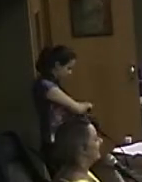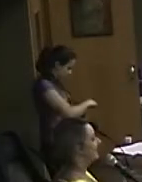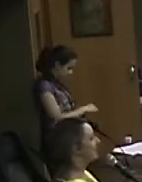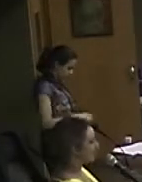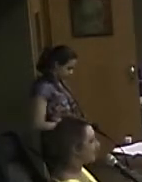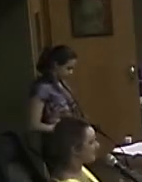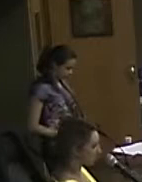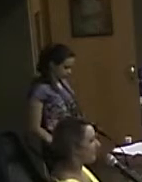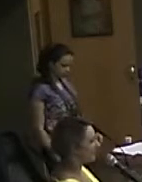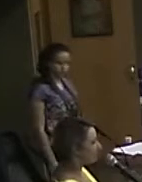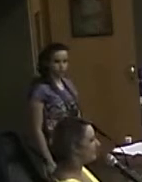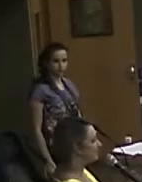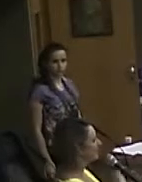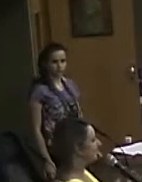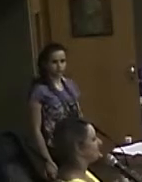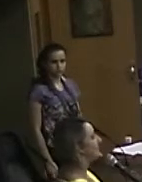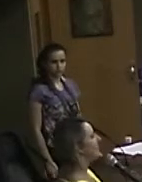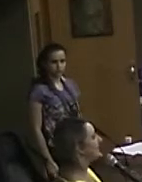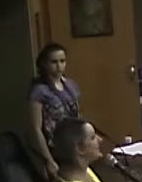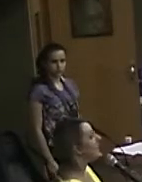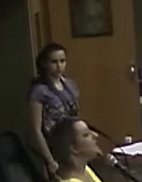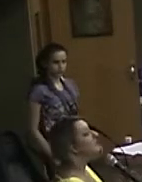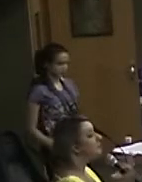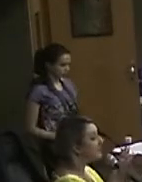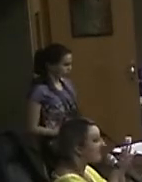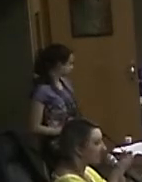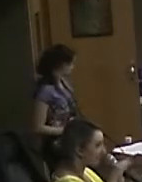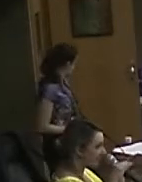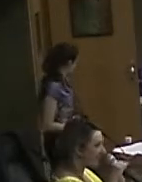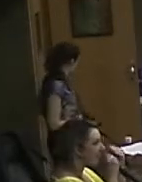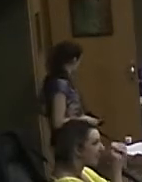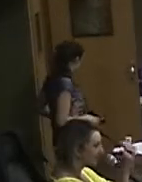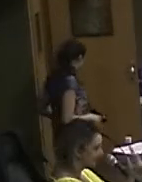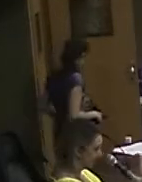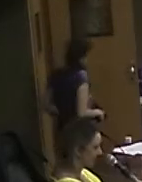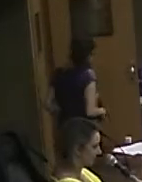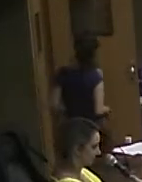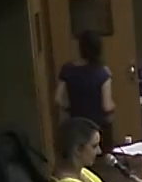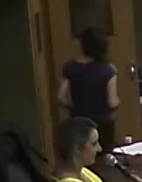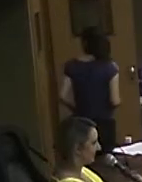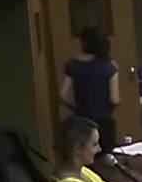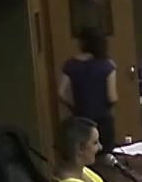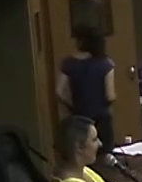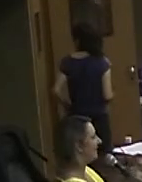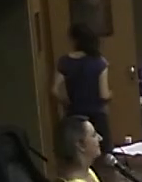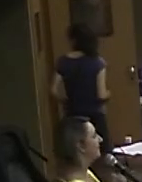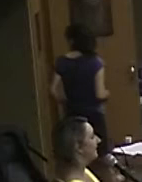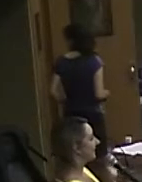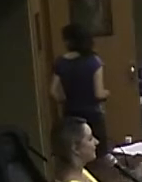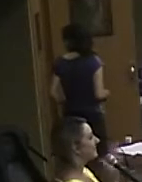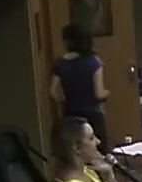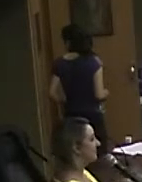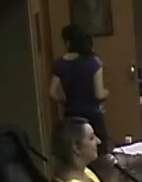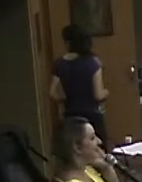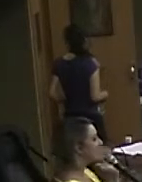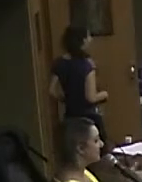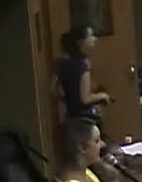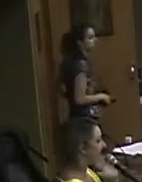Aí você achou que ela estava dando espaço, mas não era. Vamos acreditar que não, tá? Que o ser humano não chegou